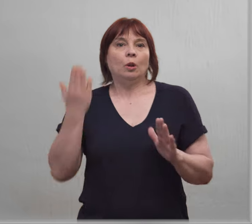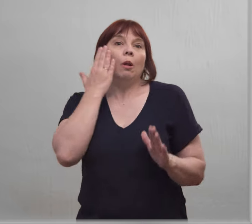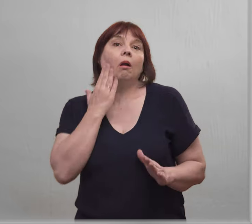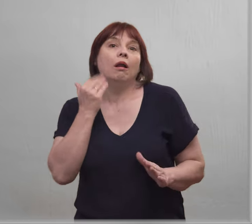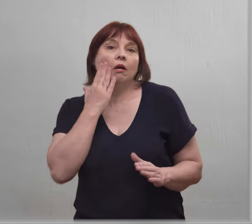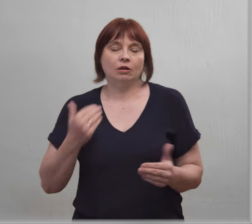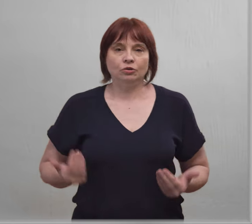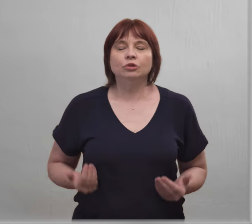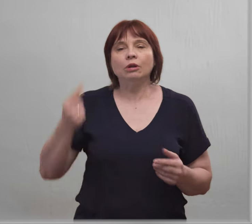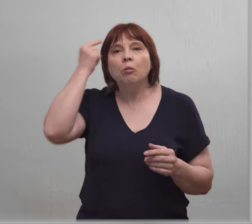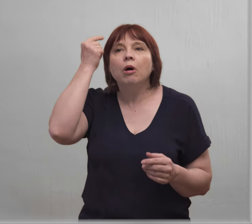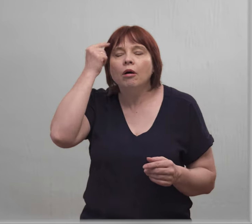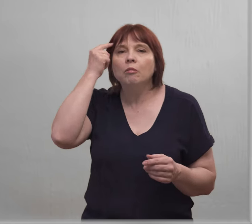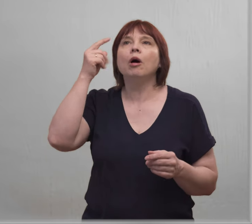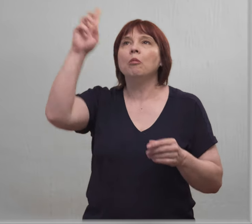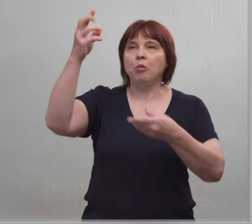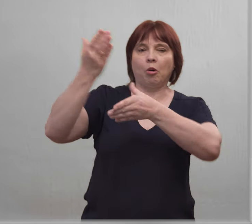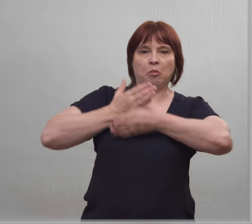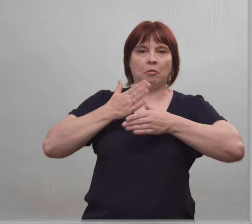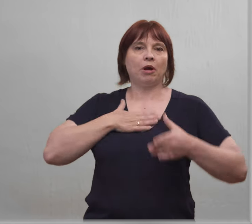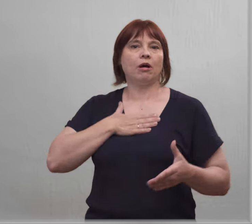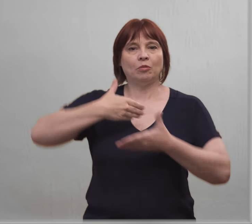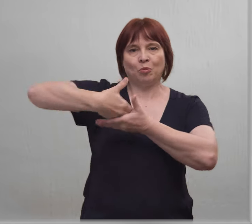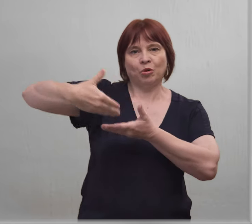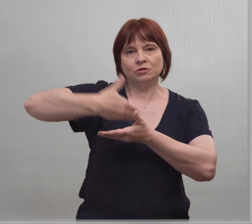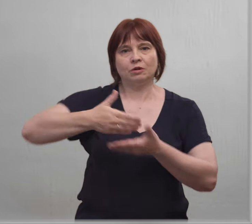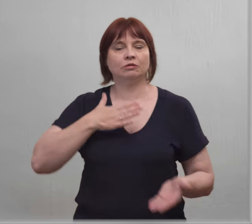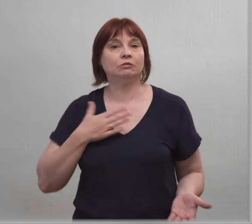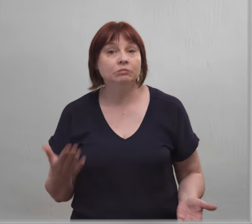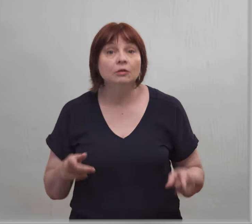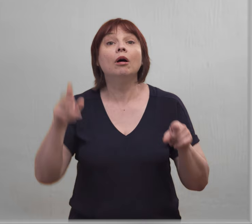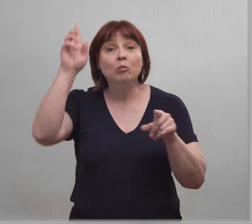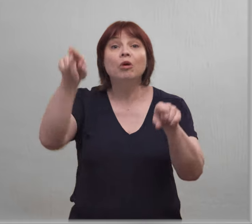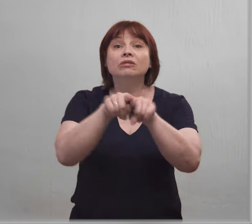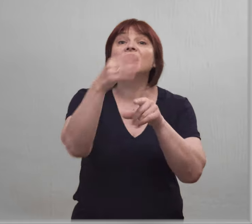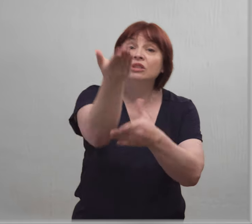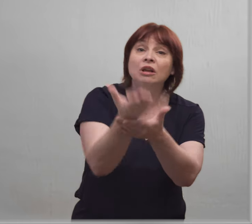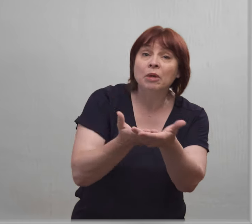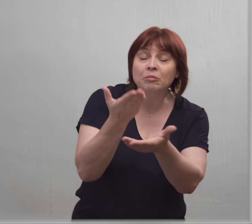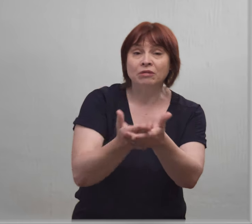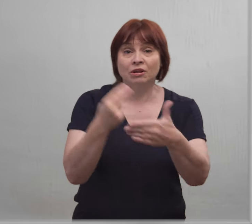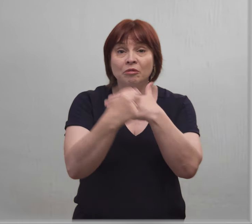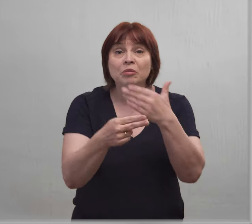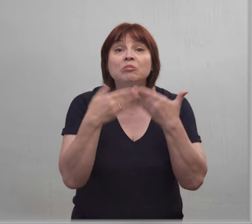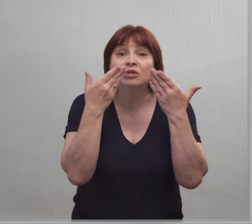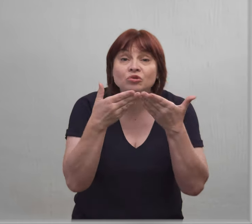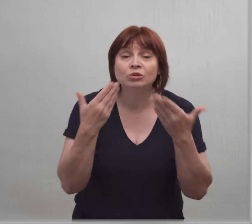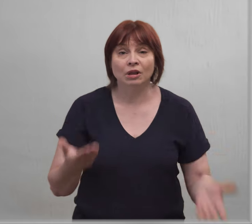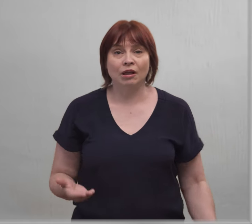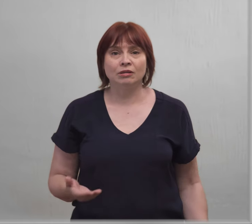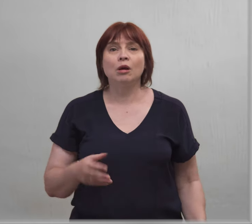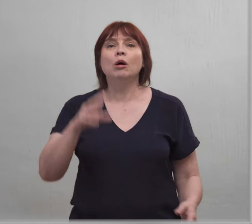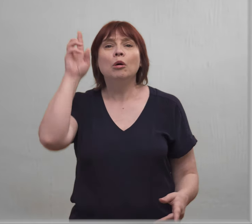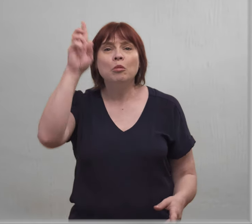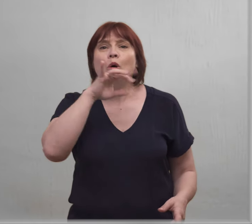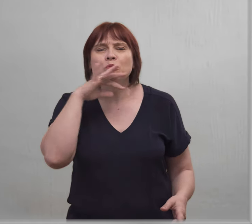говорящий. Евреям 1 глава, в 1 стихе сказано, Бог многократно и многообразно говорил издревле в